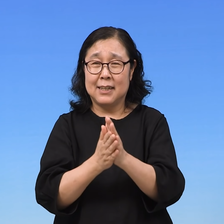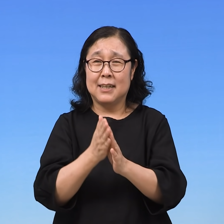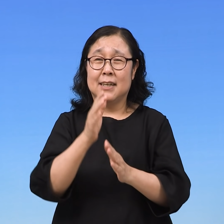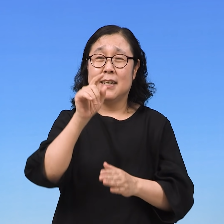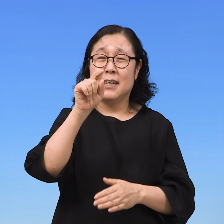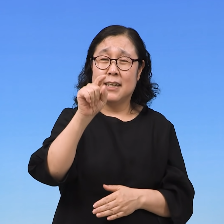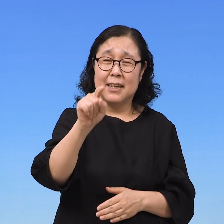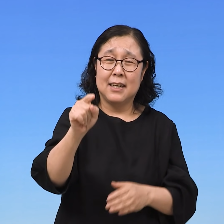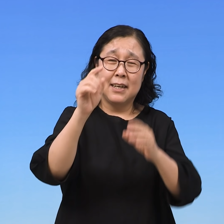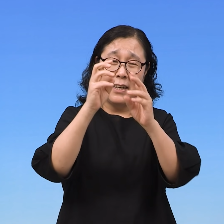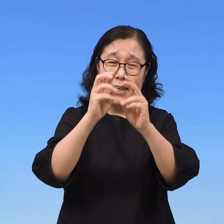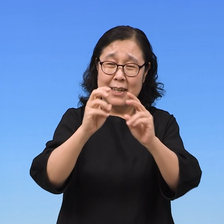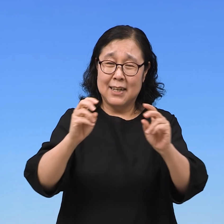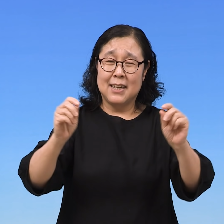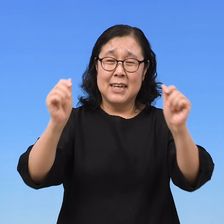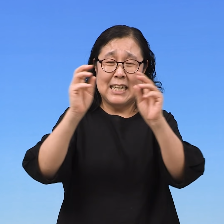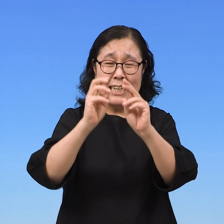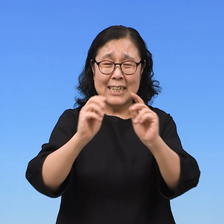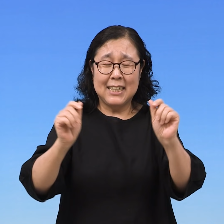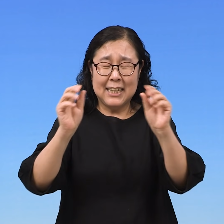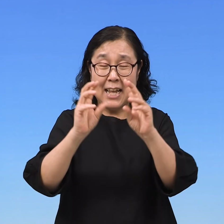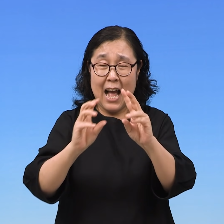그 땅을 밟음도